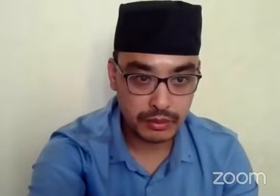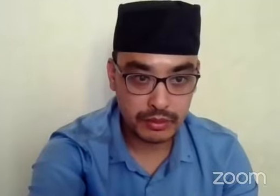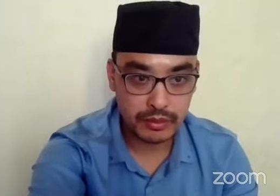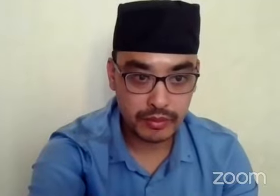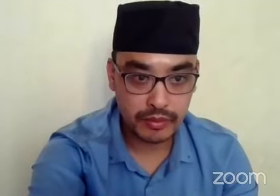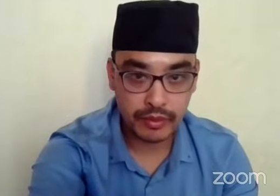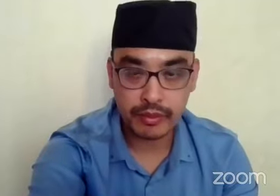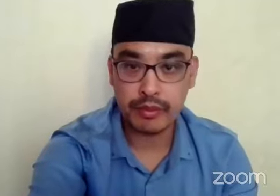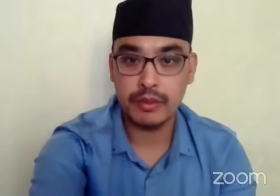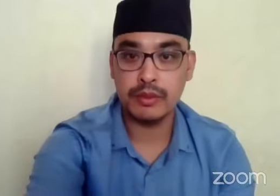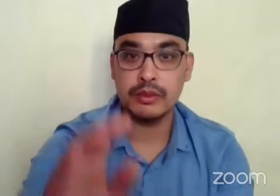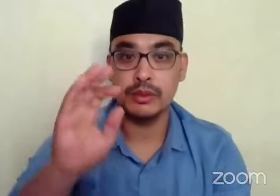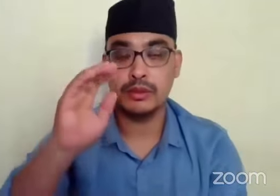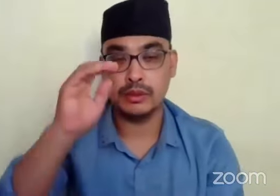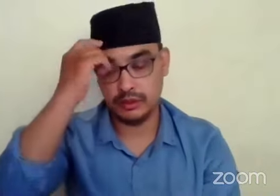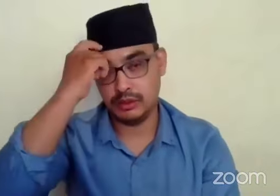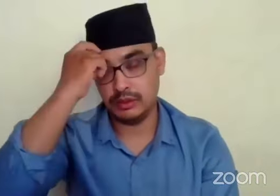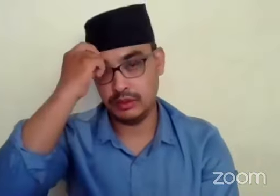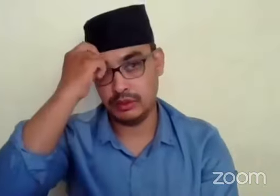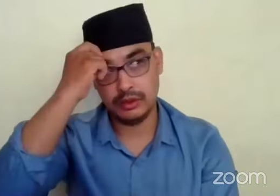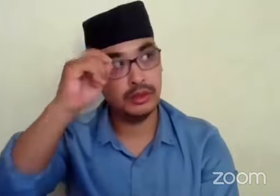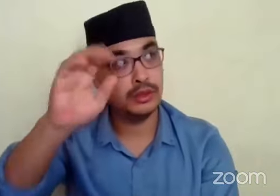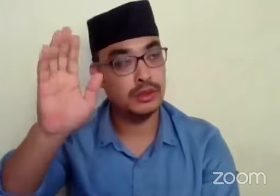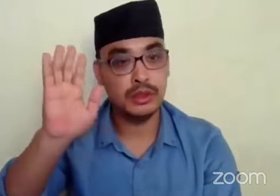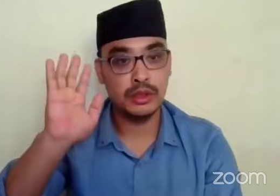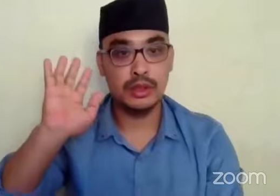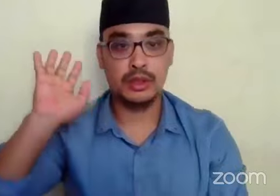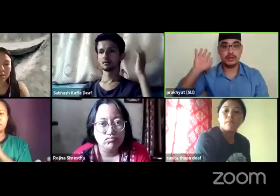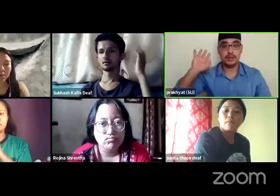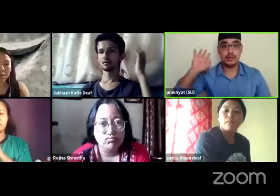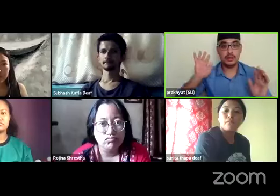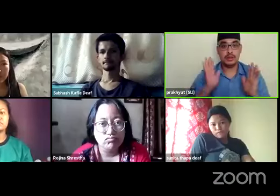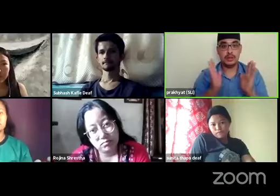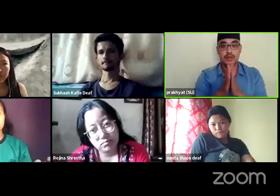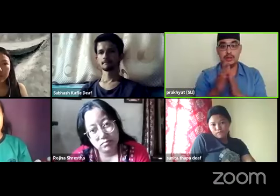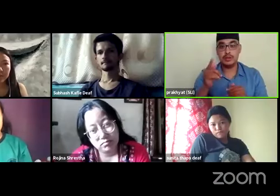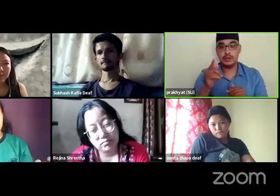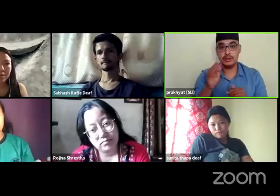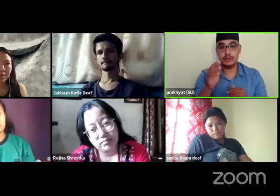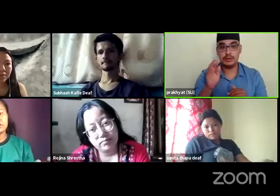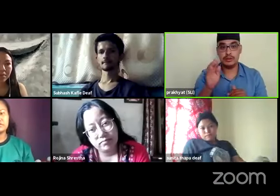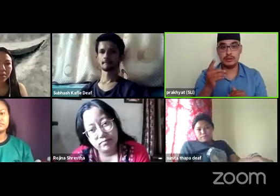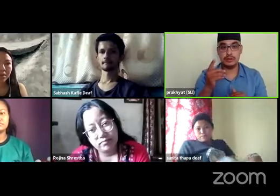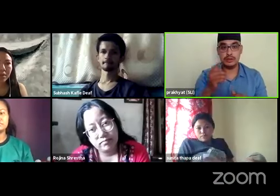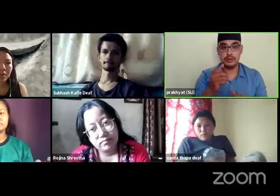हुन्छ गन्त सुभाजी, मेरो चाहिँ भिडियो अफ भएको छ, एकचोटि हेरिदिनु त।